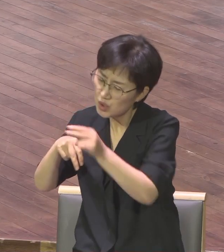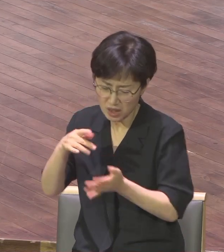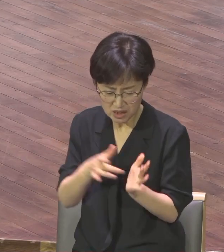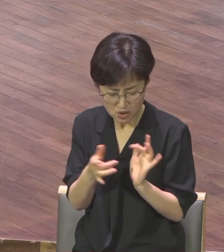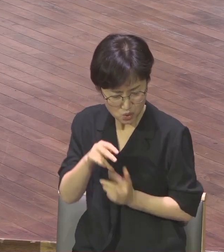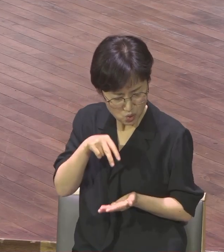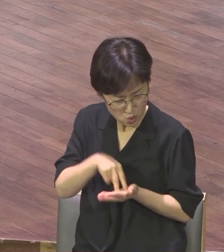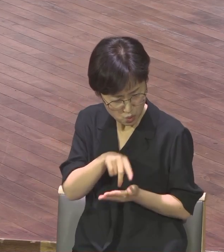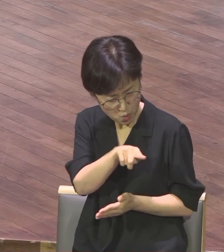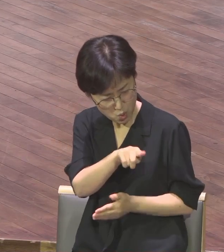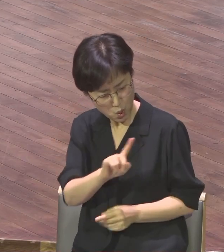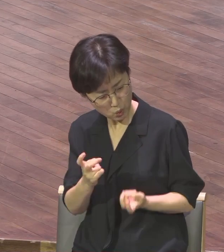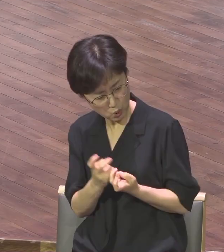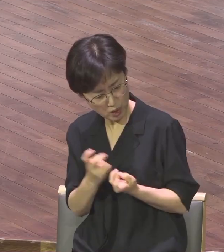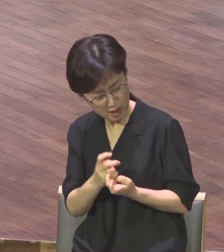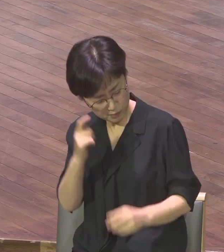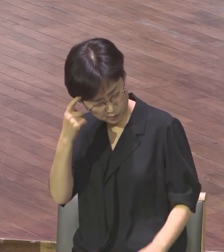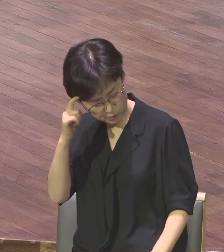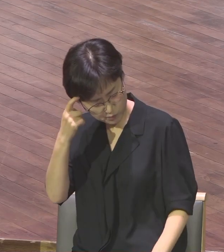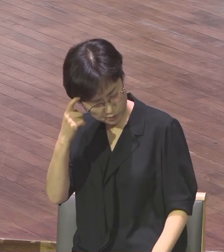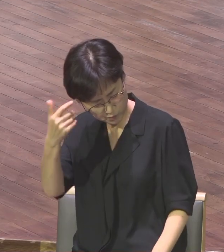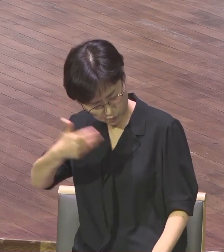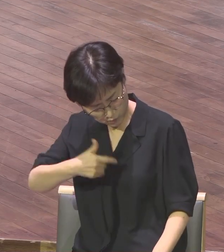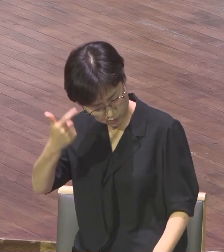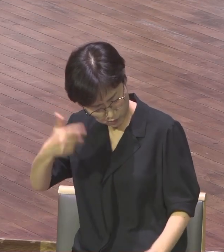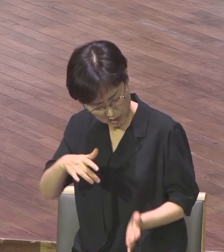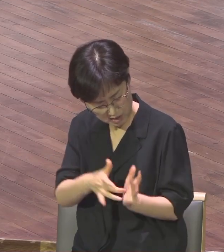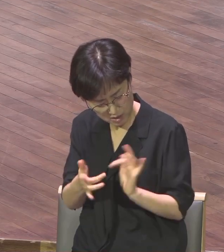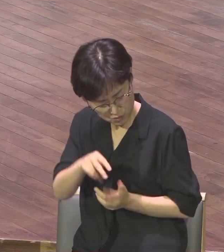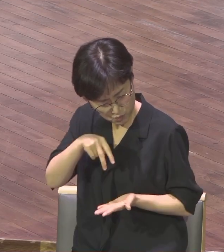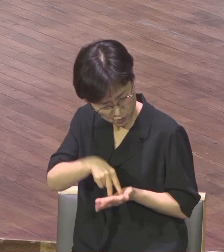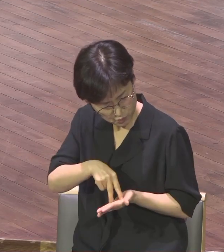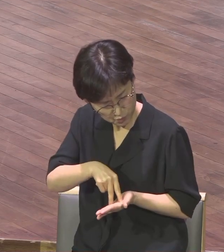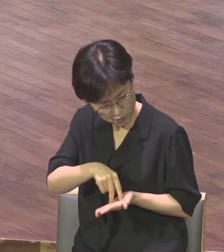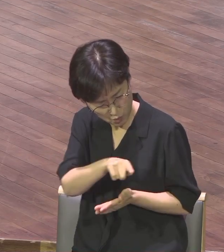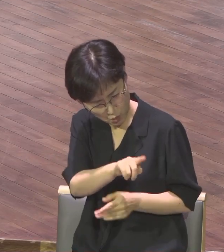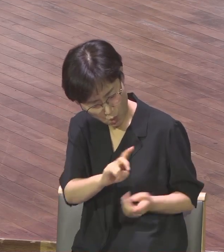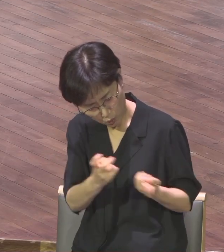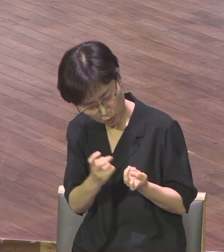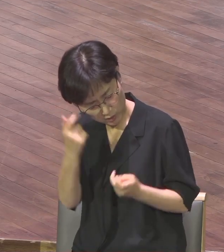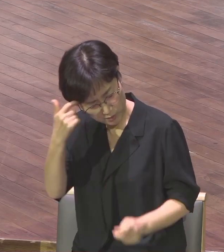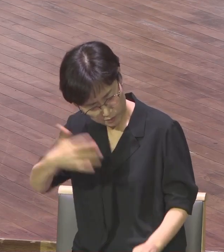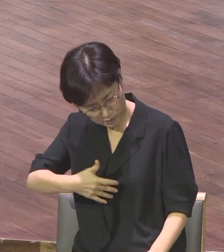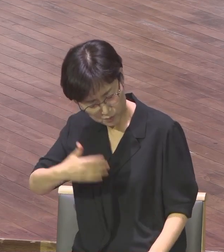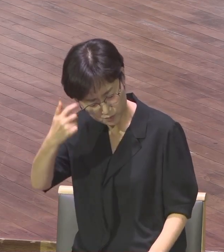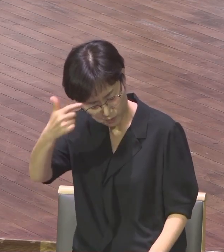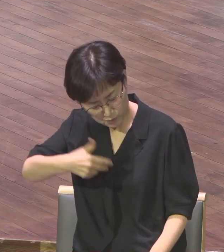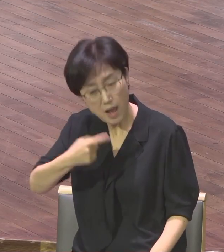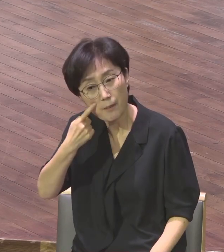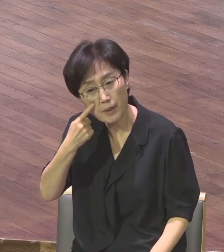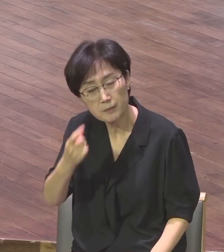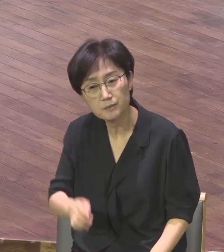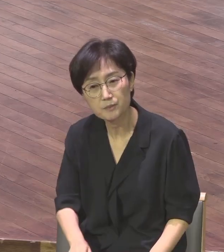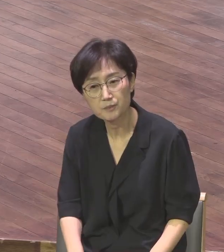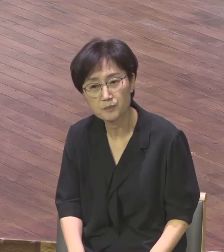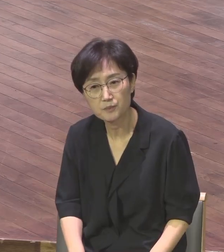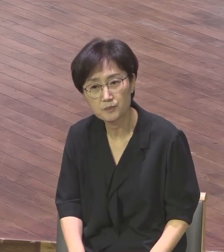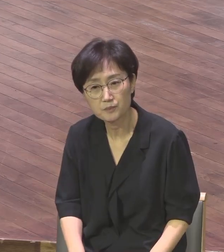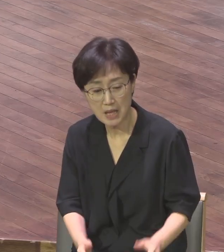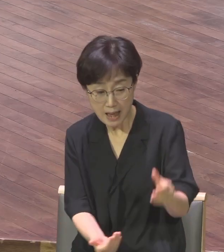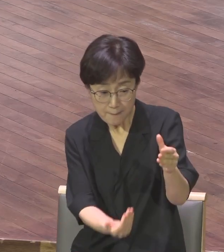예수 그리스도라면 어떻게 했을까? 라는 질문을 여러분이 한번 자신에게 던져보시기 바랍니다.